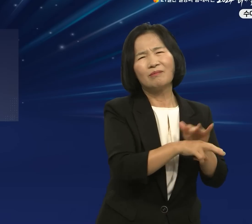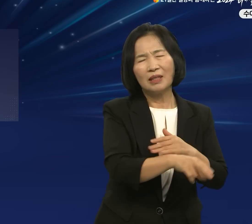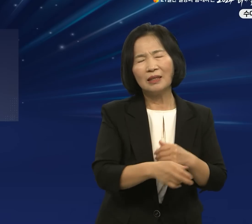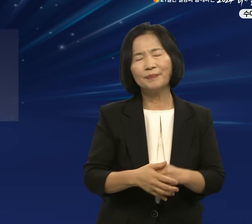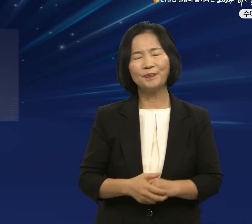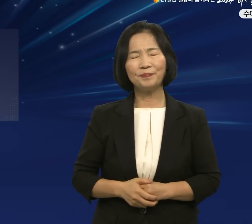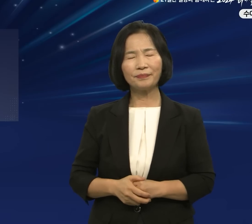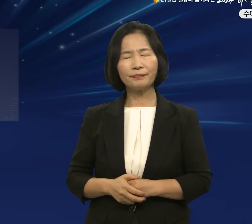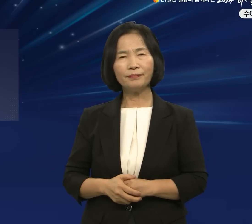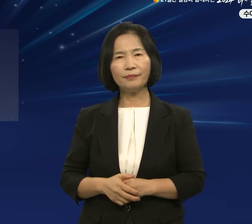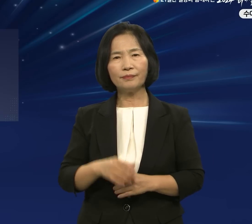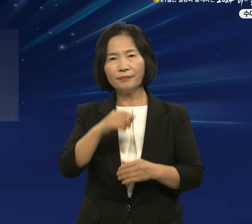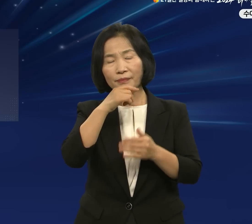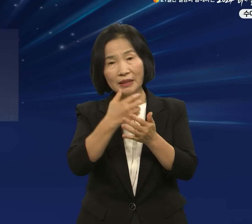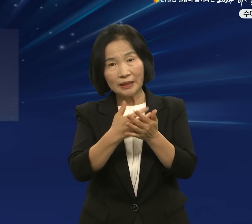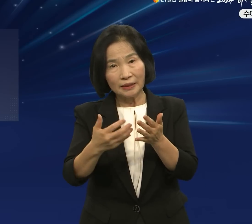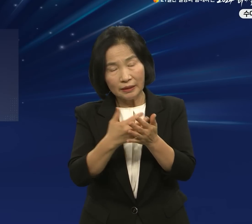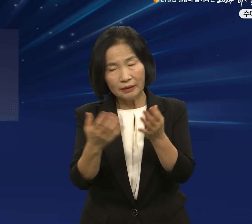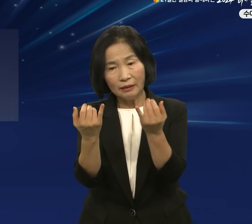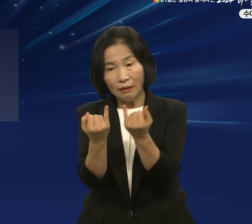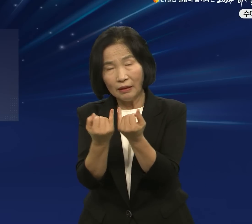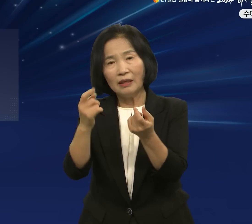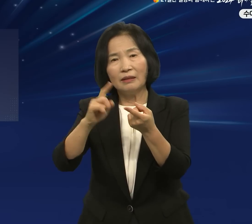혈루증 여인은 설교를 하고 있는데